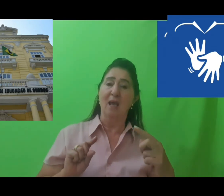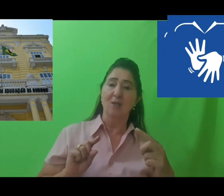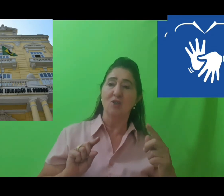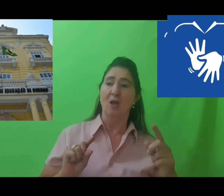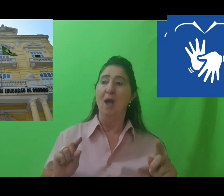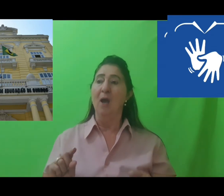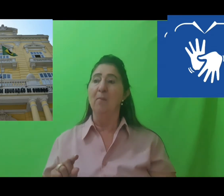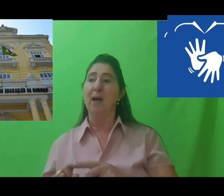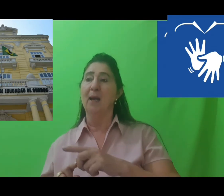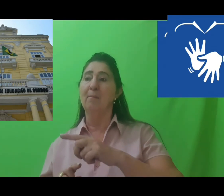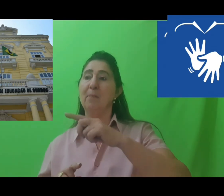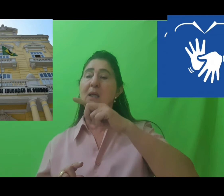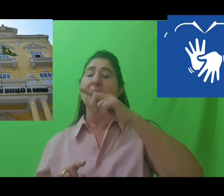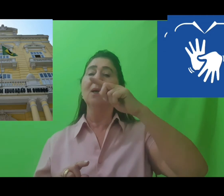1977 para